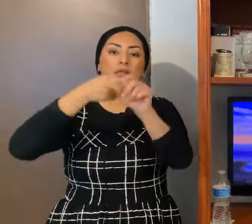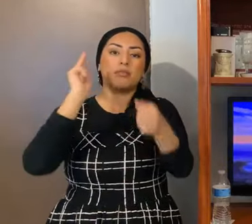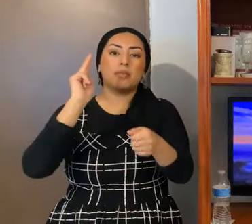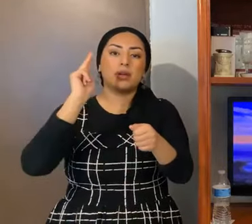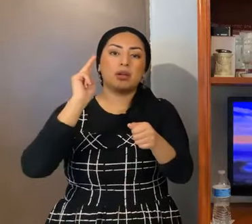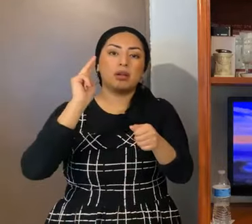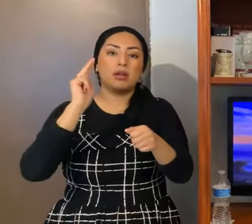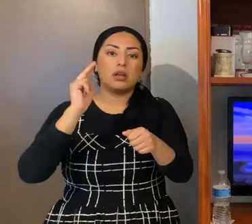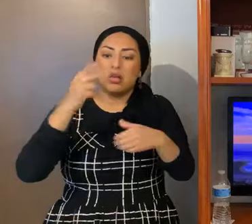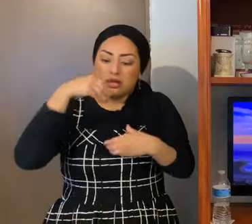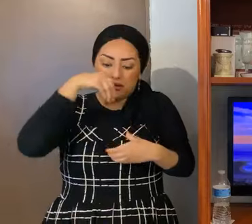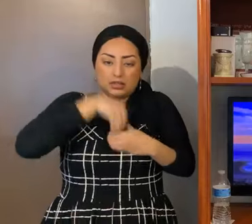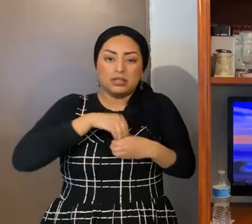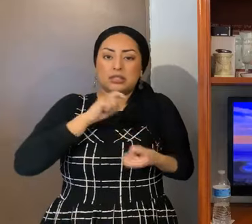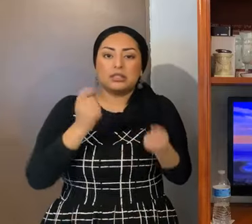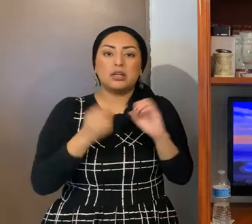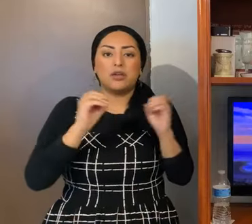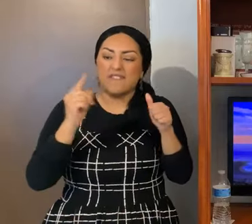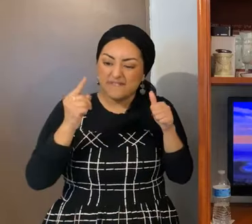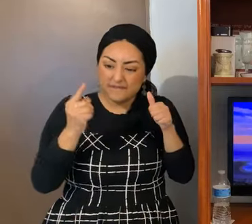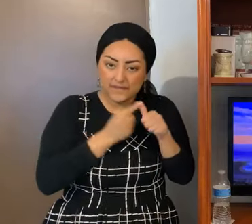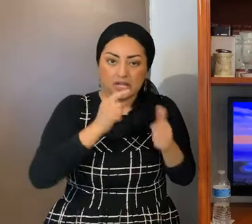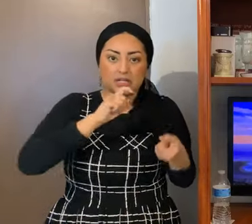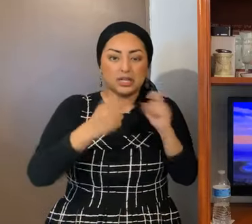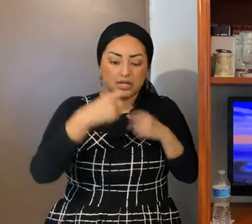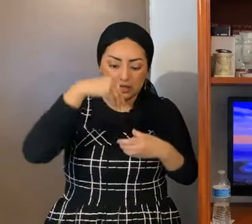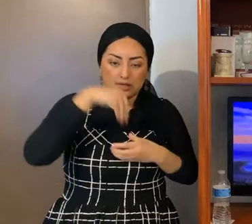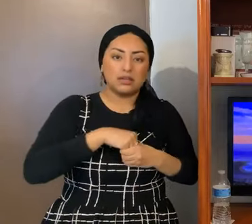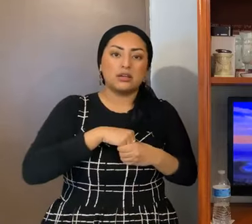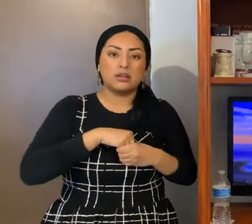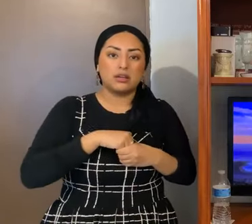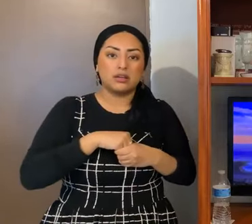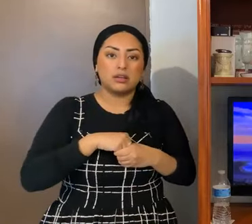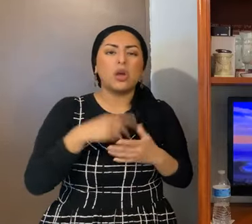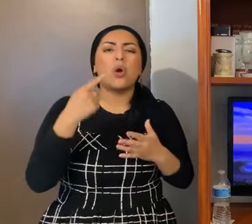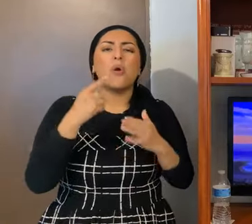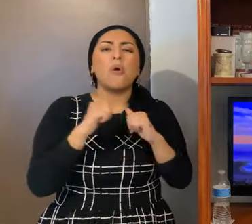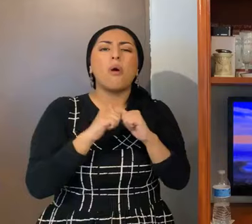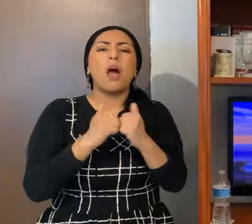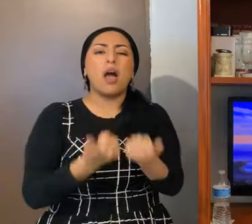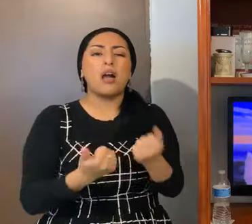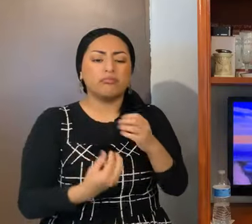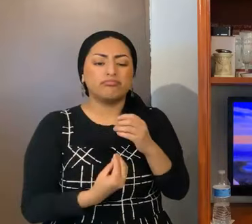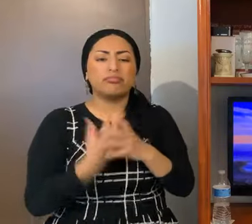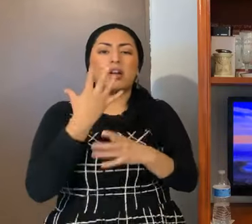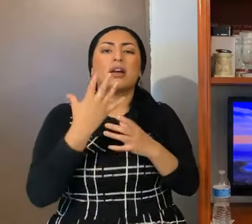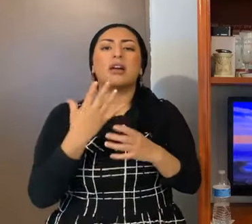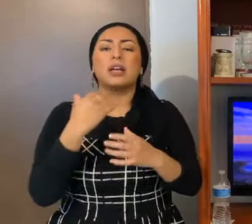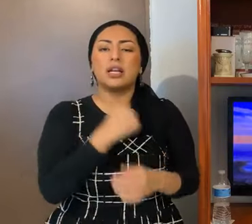hay un cambio, no hay frutos dignos de arrepentimiento. ¿Qué son los frutos dignos de